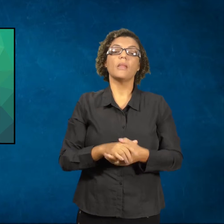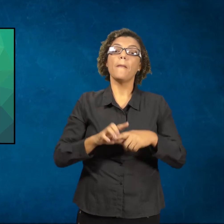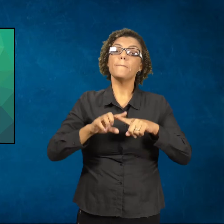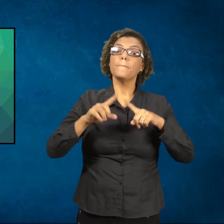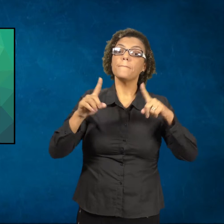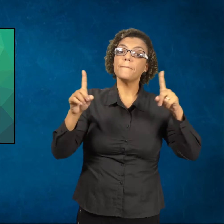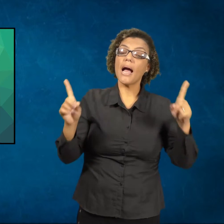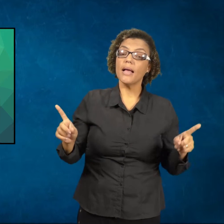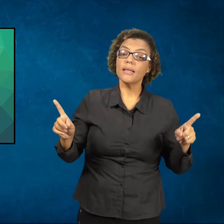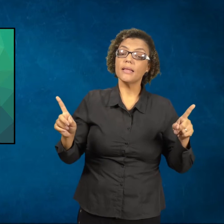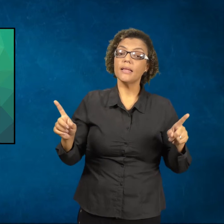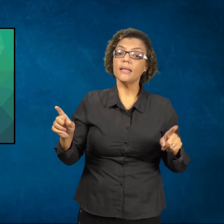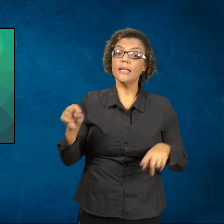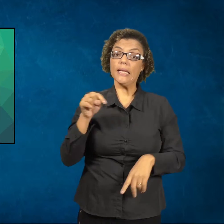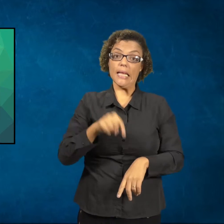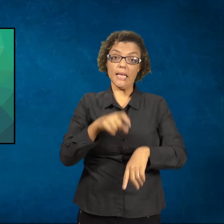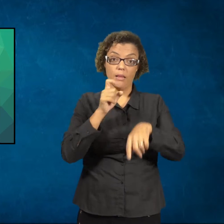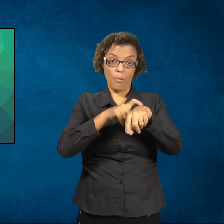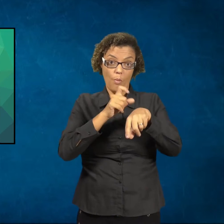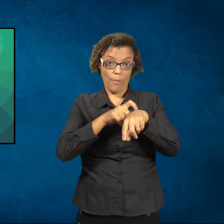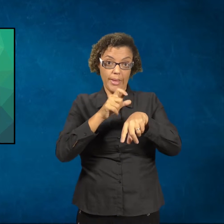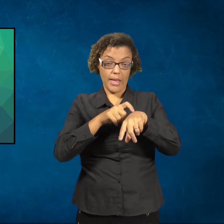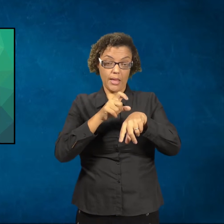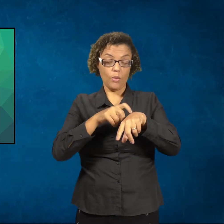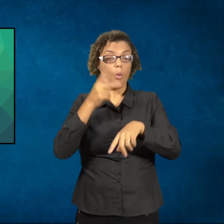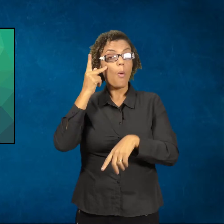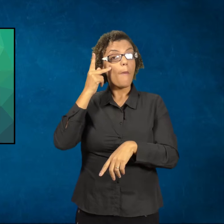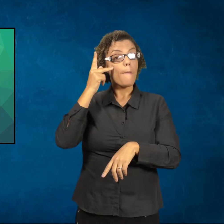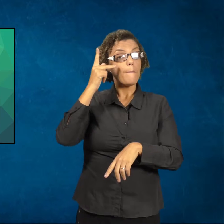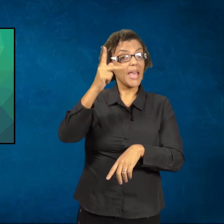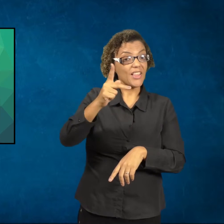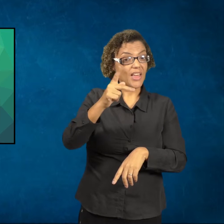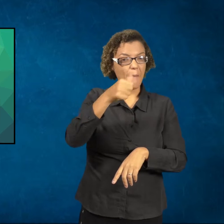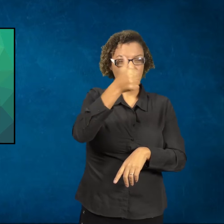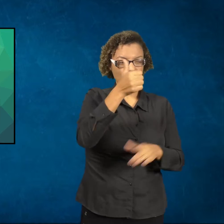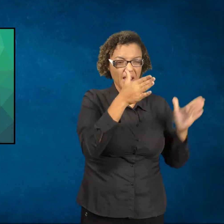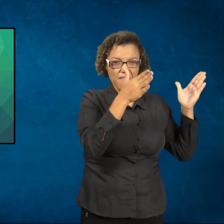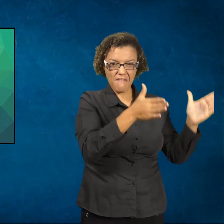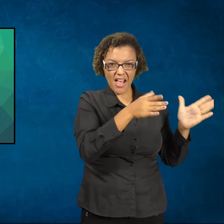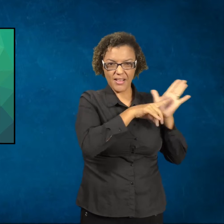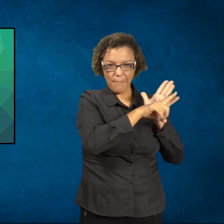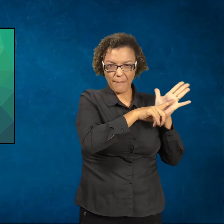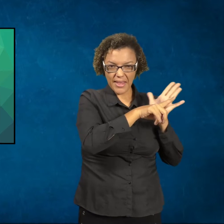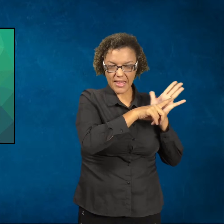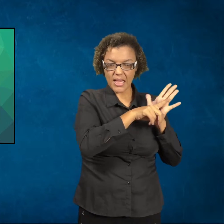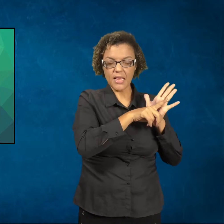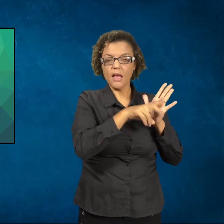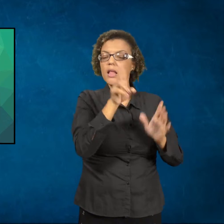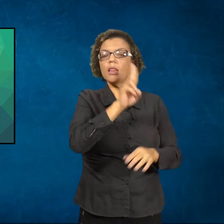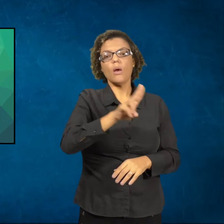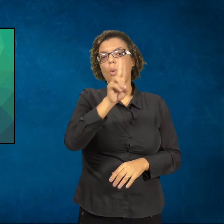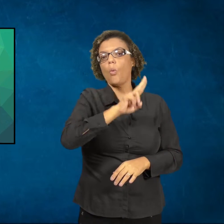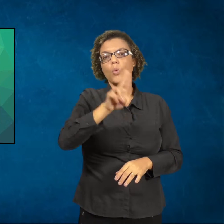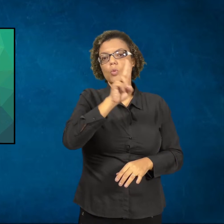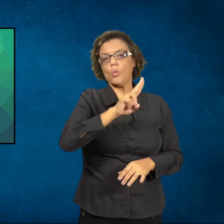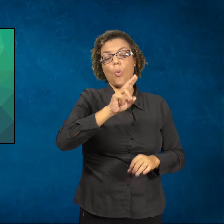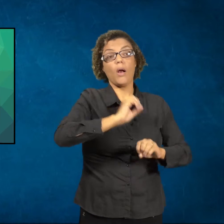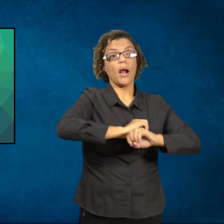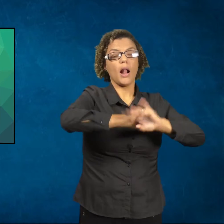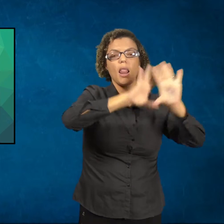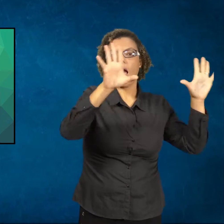Só que tem o seguinte, nesse momento, o Piaget não utilizou, nessa primeira fase dele, explicitamente o conceito de